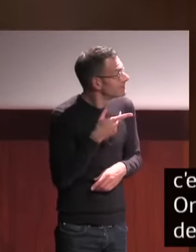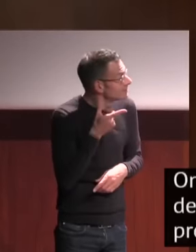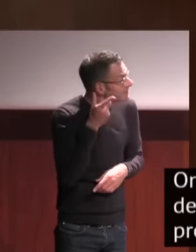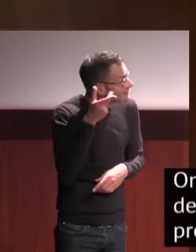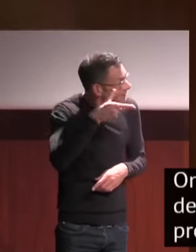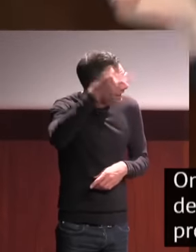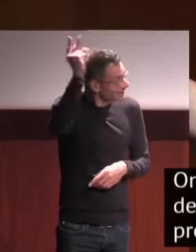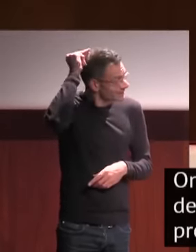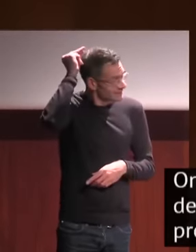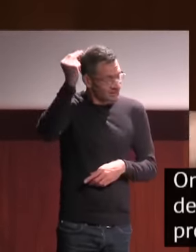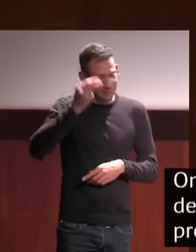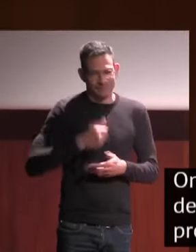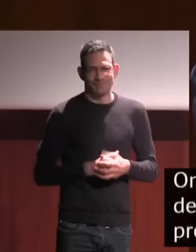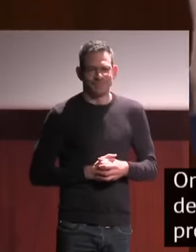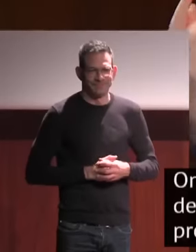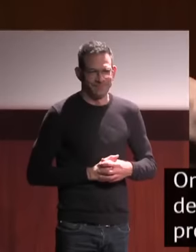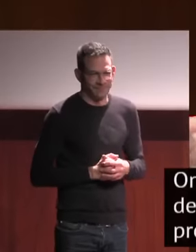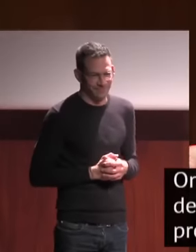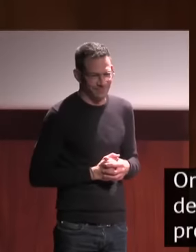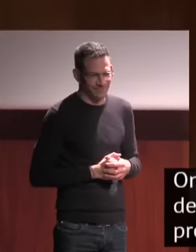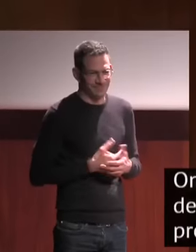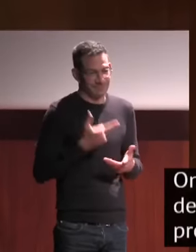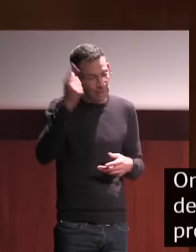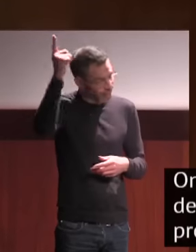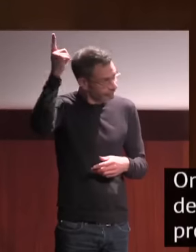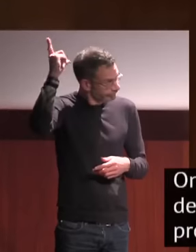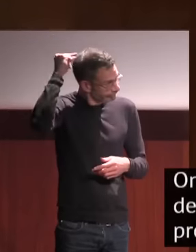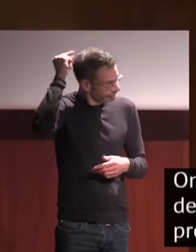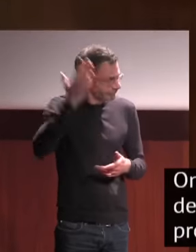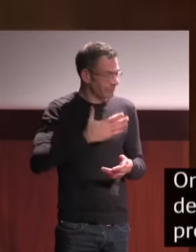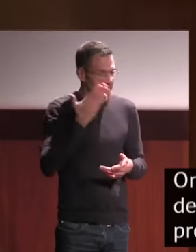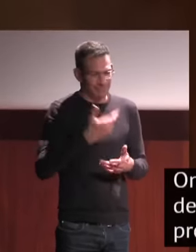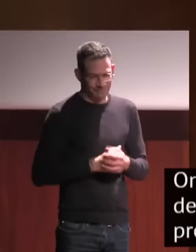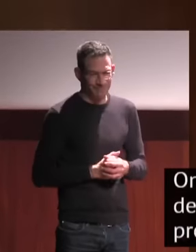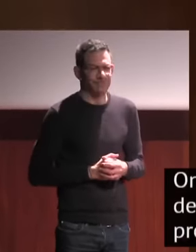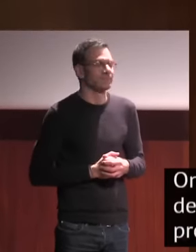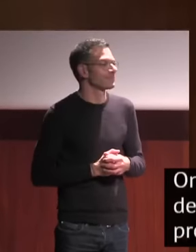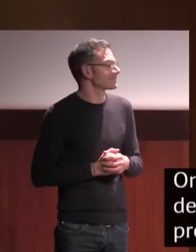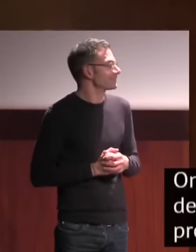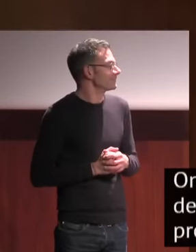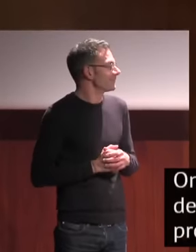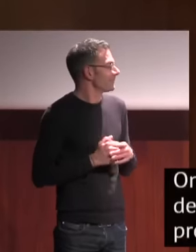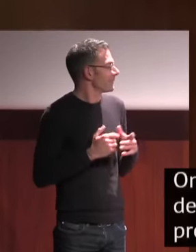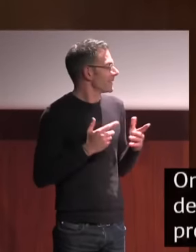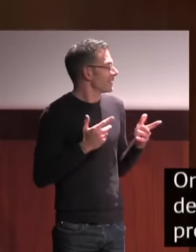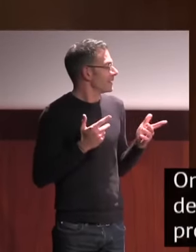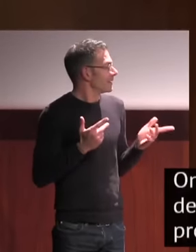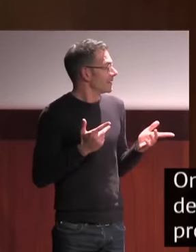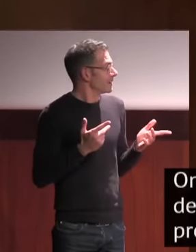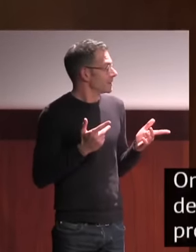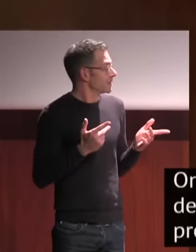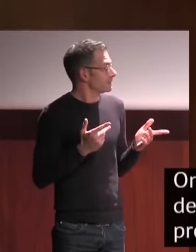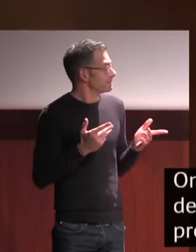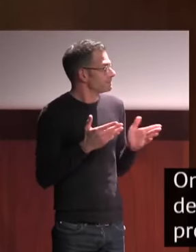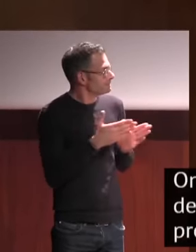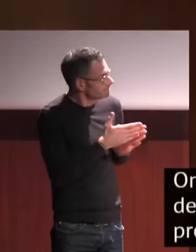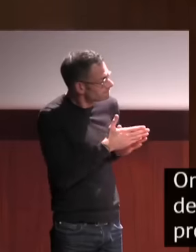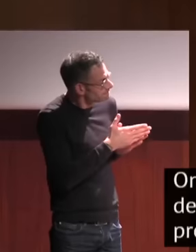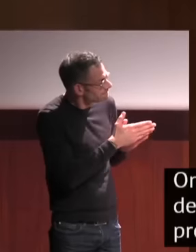Gladys. À cause de la pince. Et je vais vous demander de présenter un peu